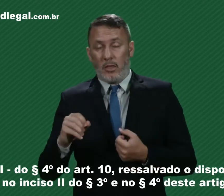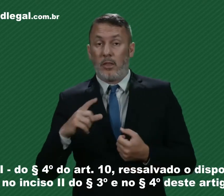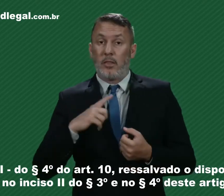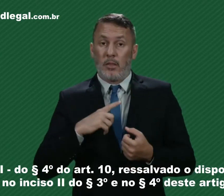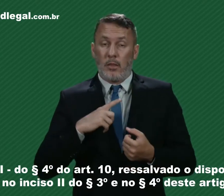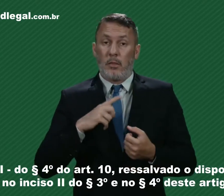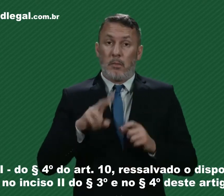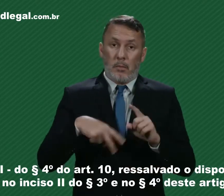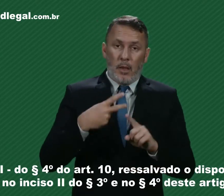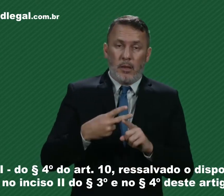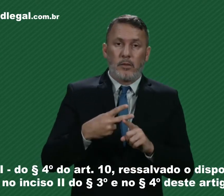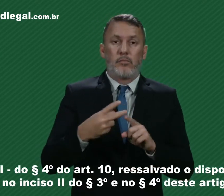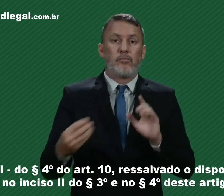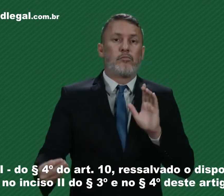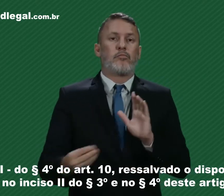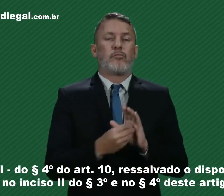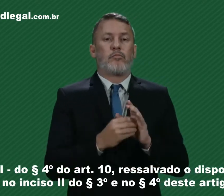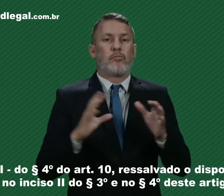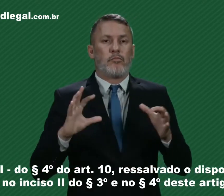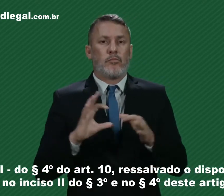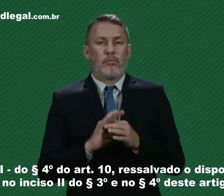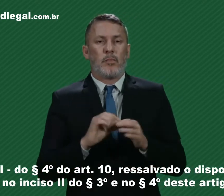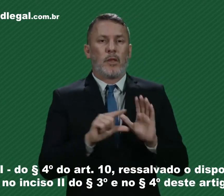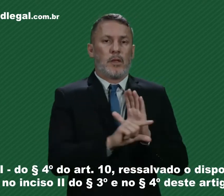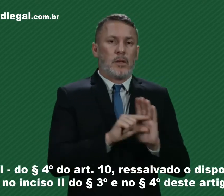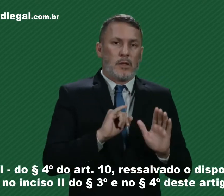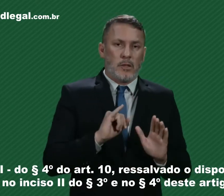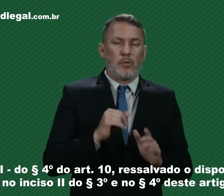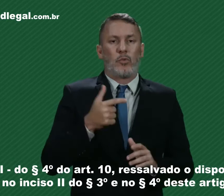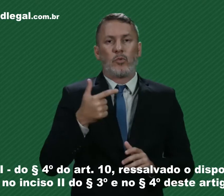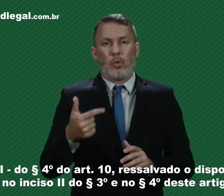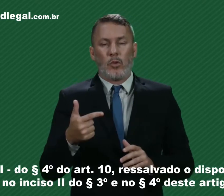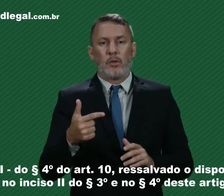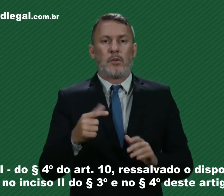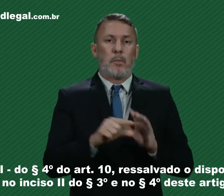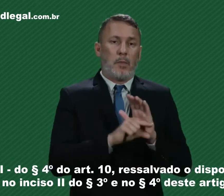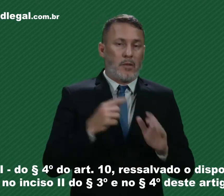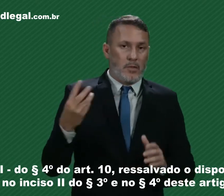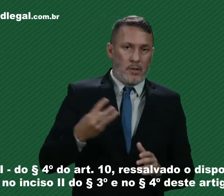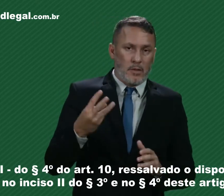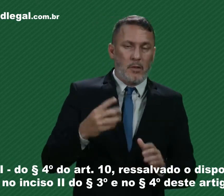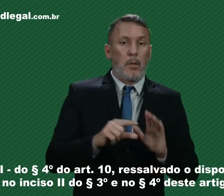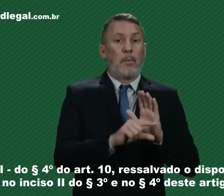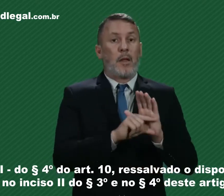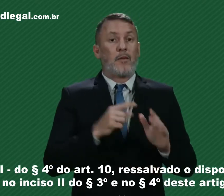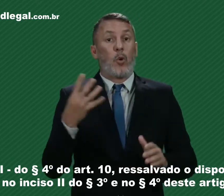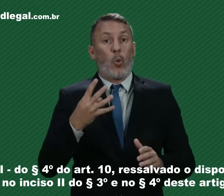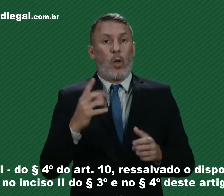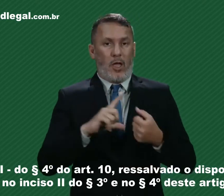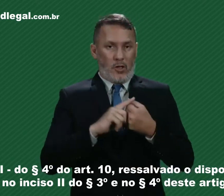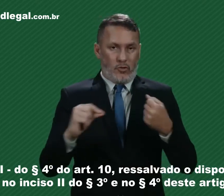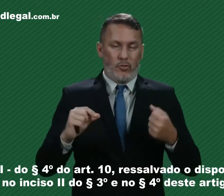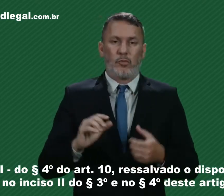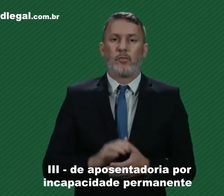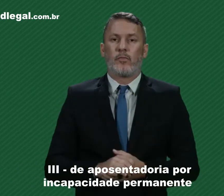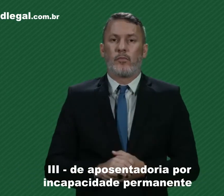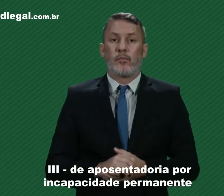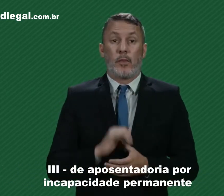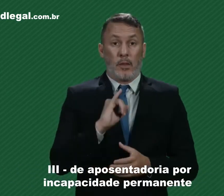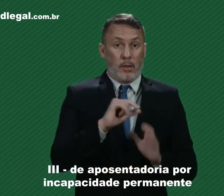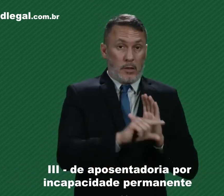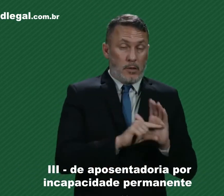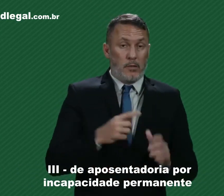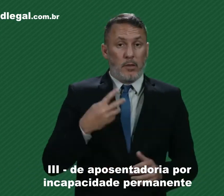10, ressalvado o disposto no inciso 2 do parágrafo 3º e no parágrafo 4º deste artigo.